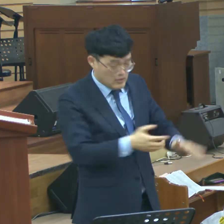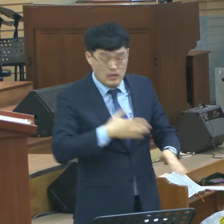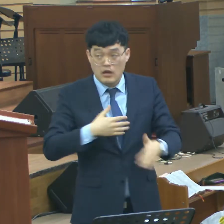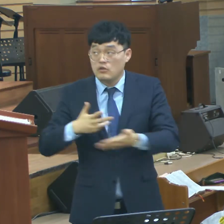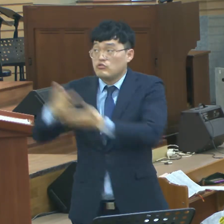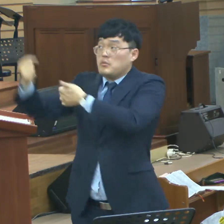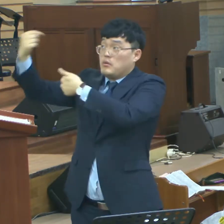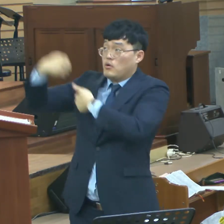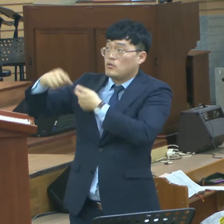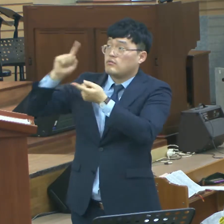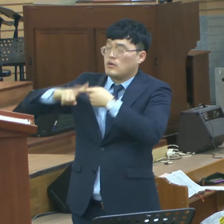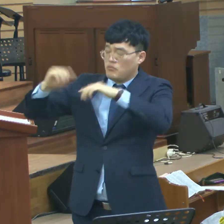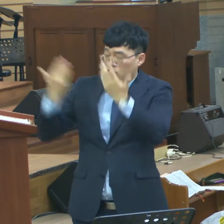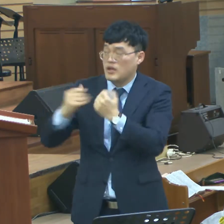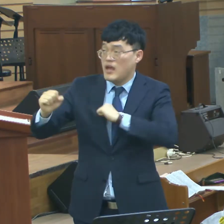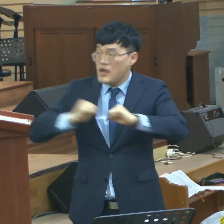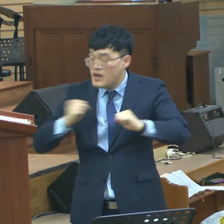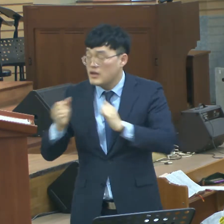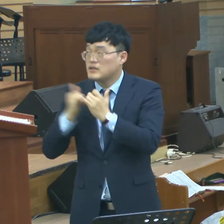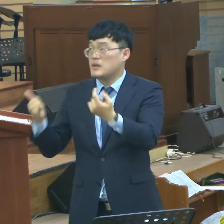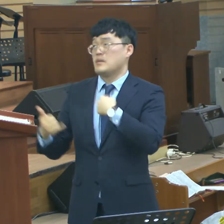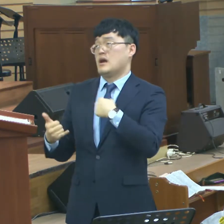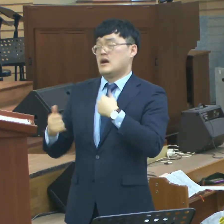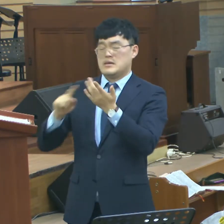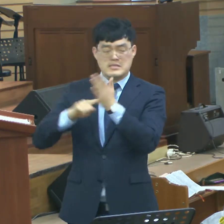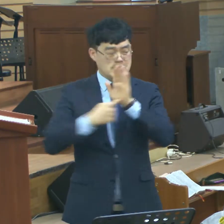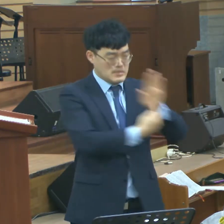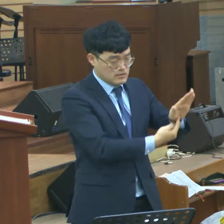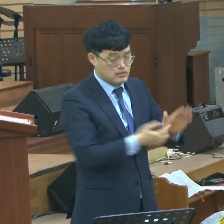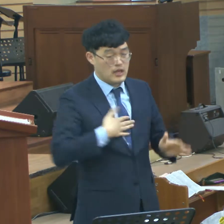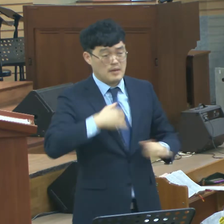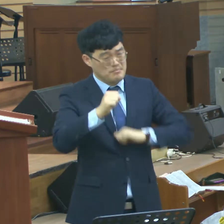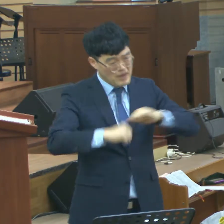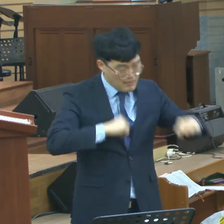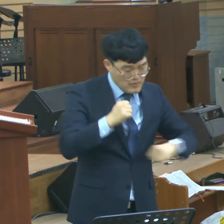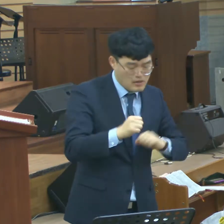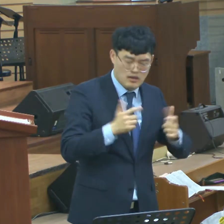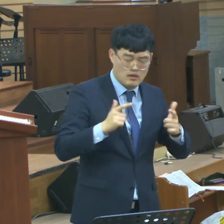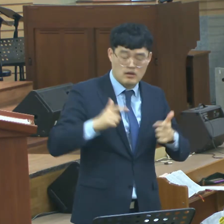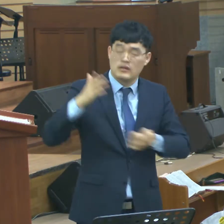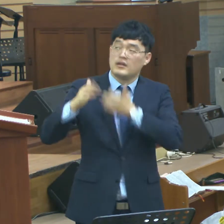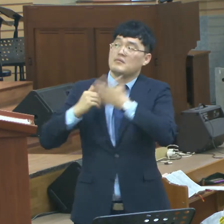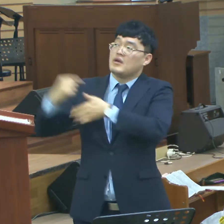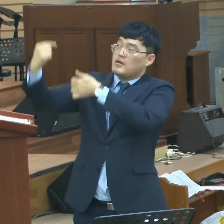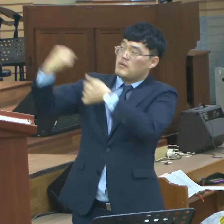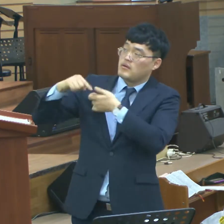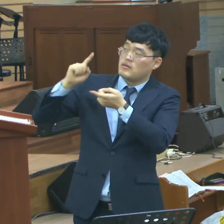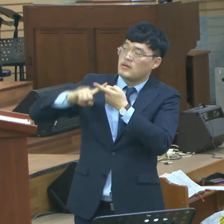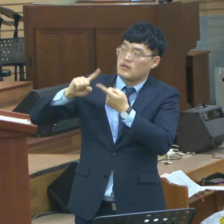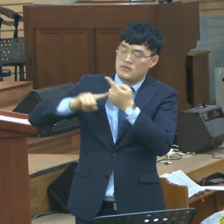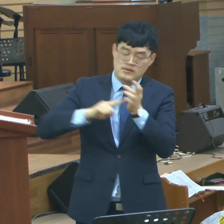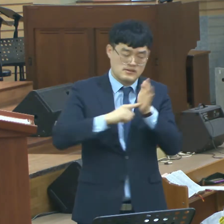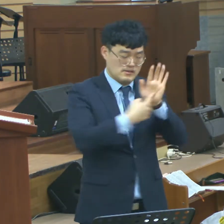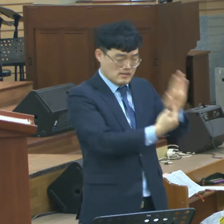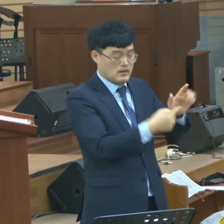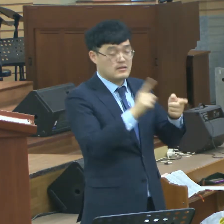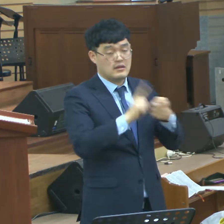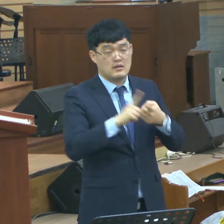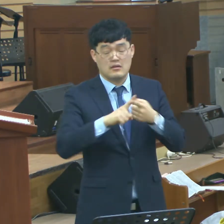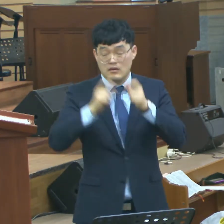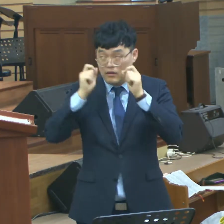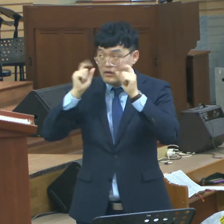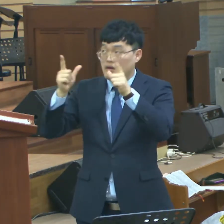주의 말씀대로 이 모든 것을 행하는 것이지 그냥 내가 오기가 있어가지고 어떻게 될지도 모르면서 내가 하는